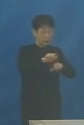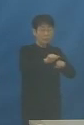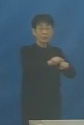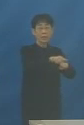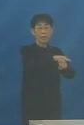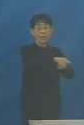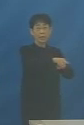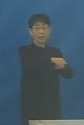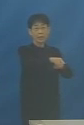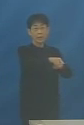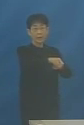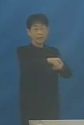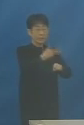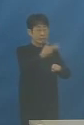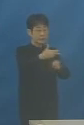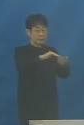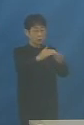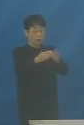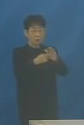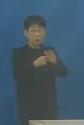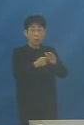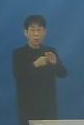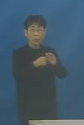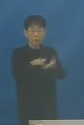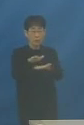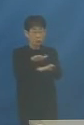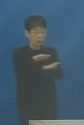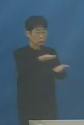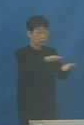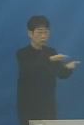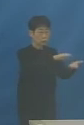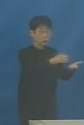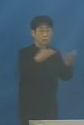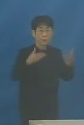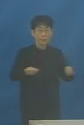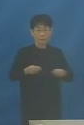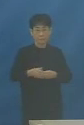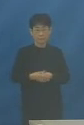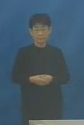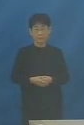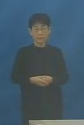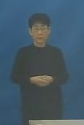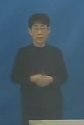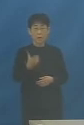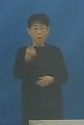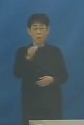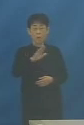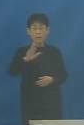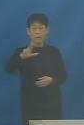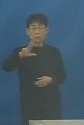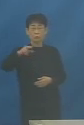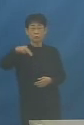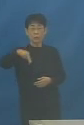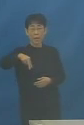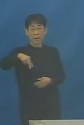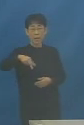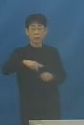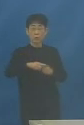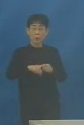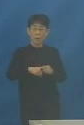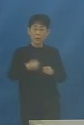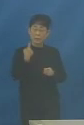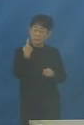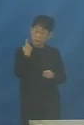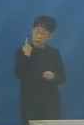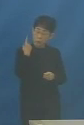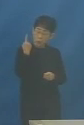まああの市町村の方にも暗させていただきましたまああのモデルなぁにつきましてあの機能かそこら